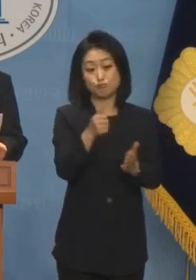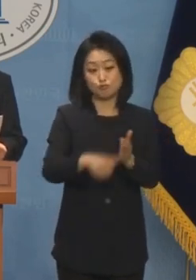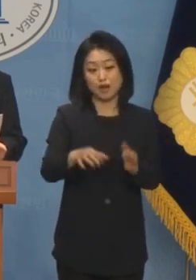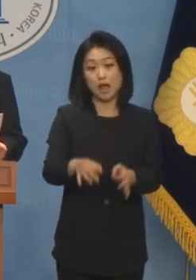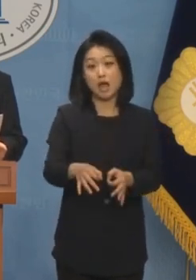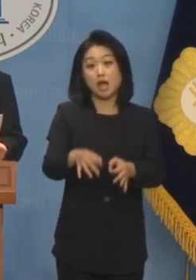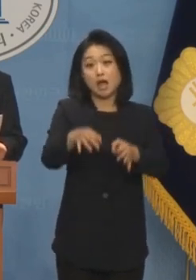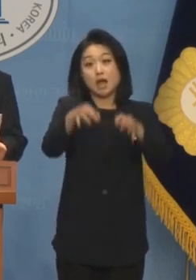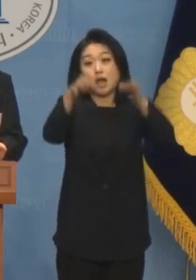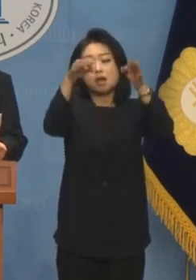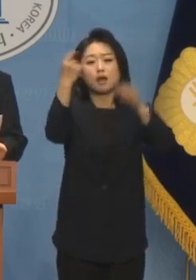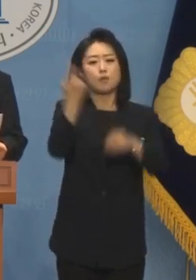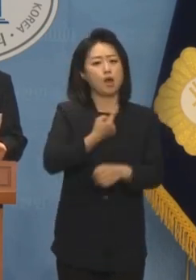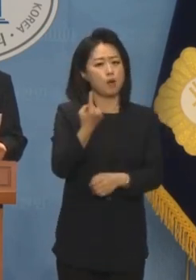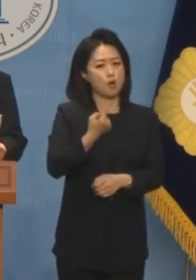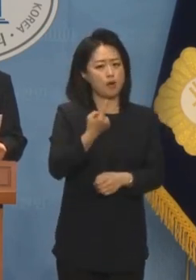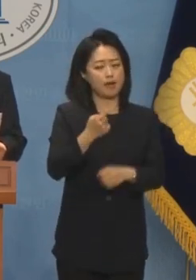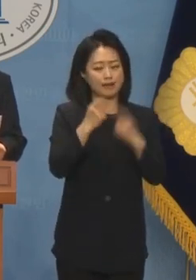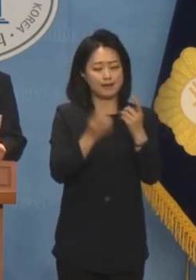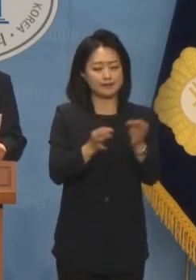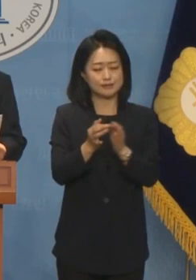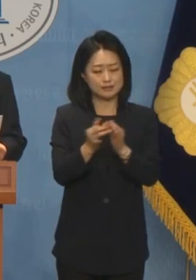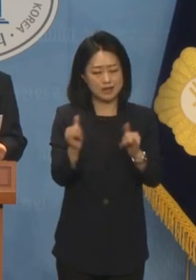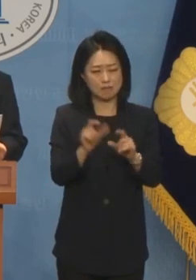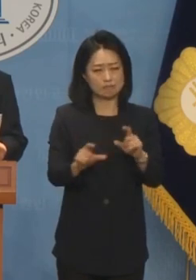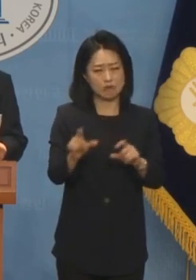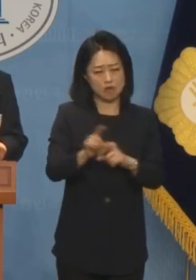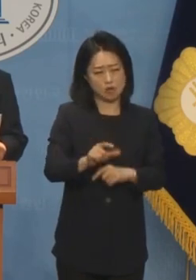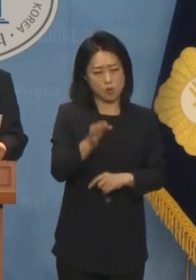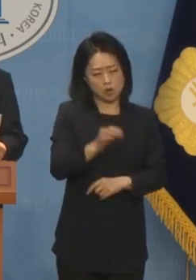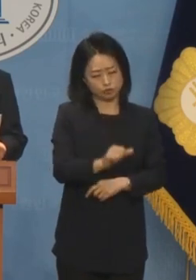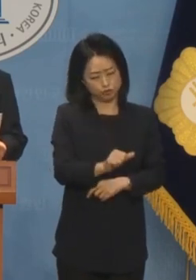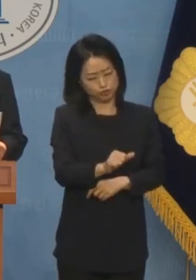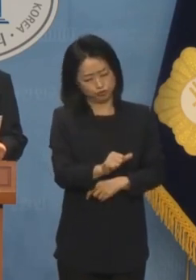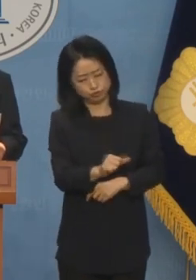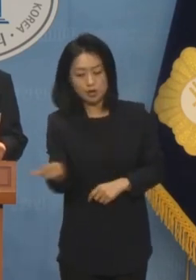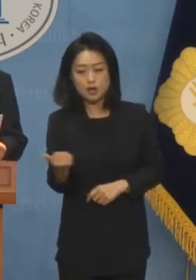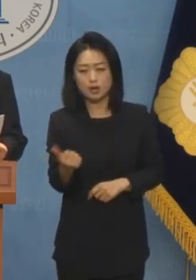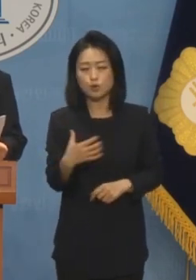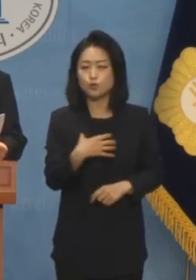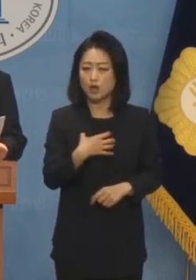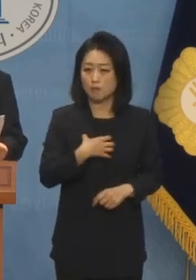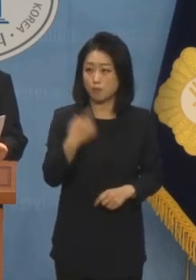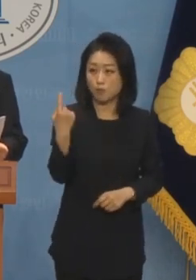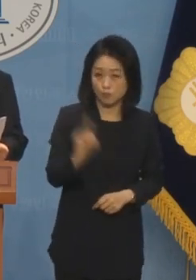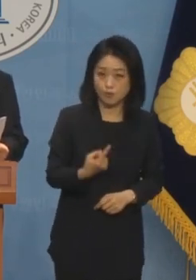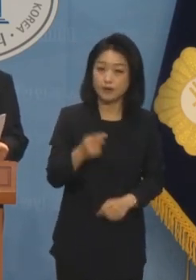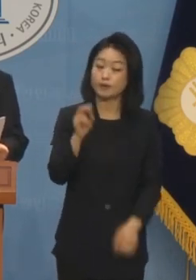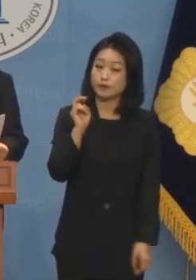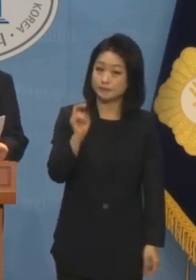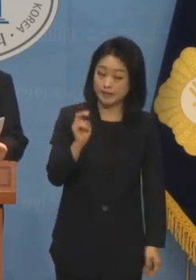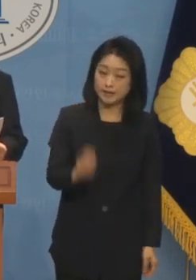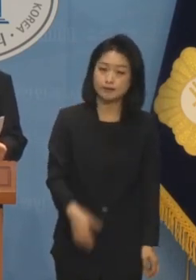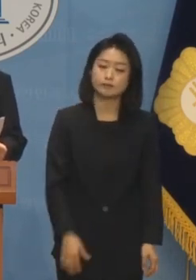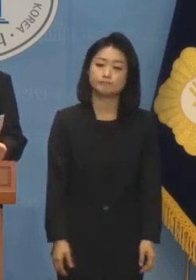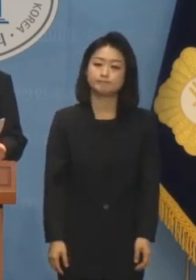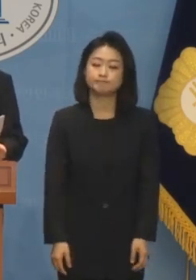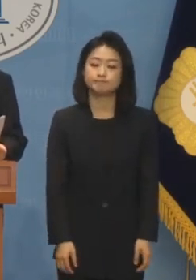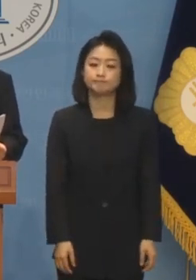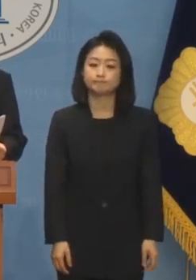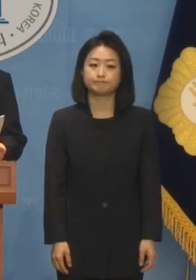상승의 부메랑이 되어 소상공인 자영업자들에게는 근본적인 체력만 악화시킬